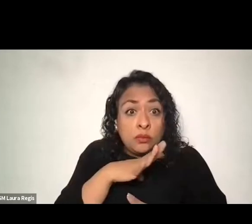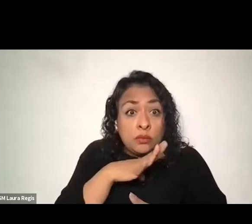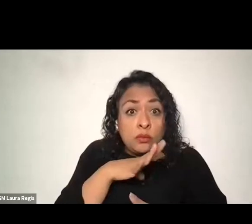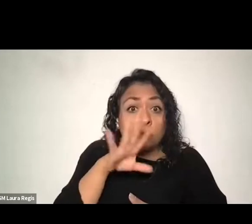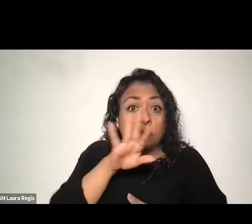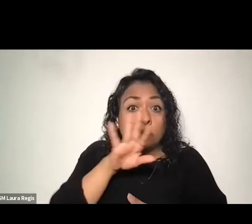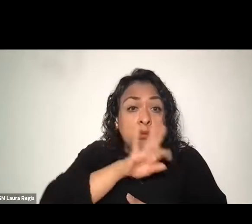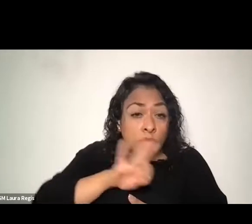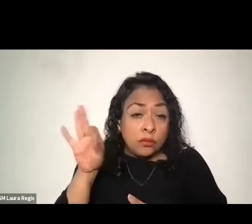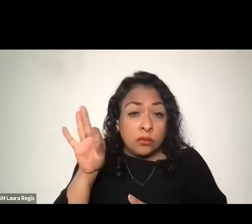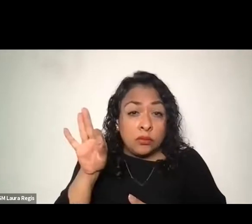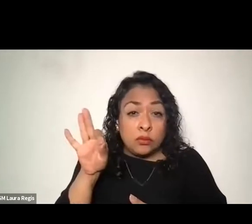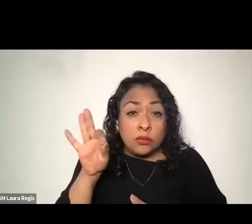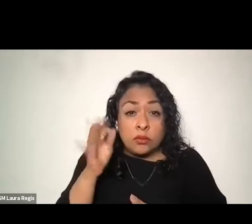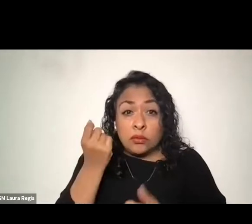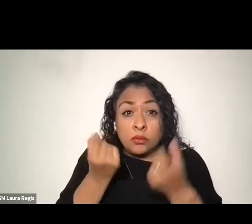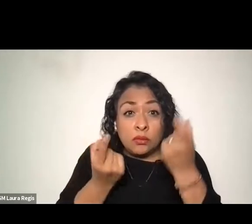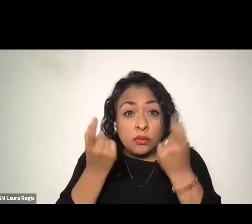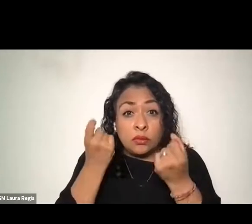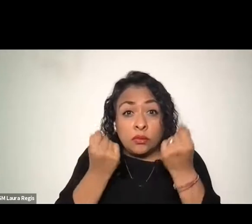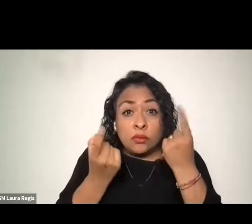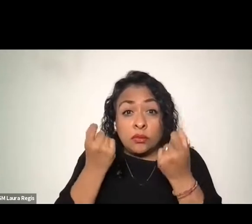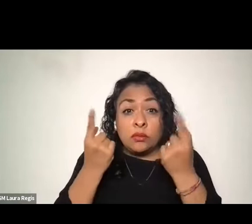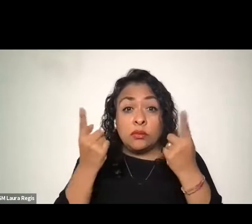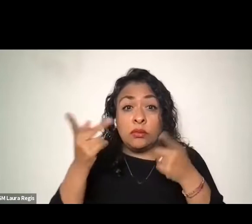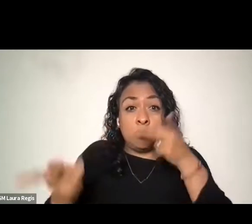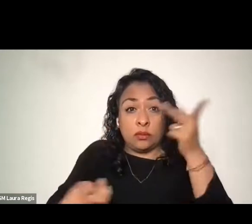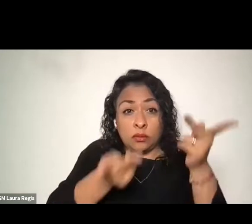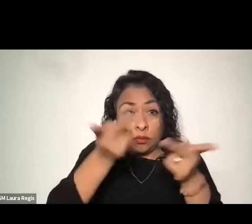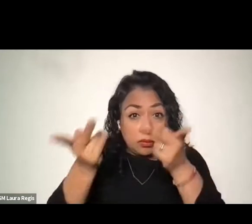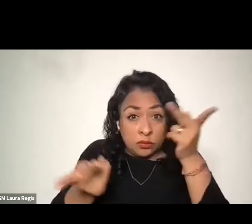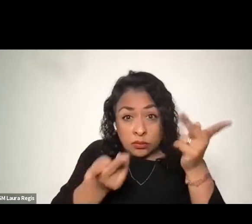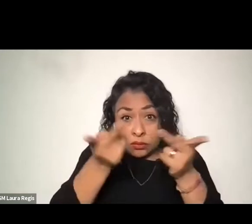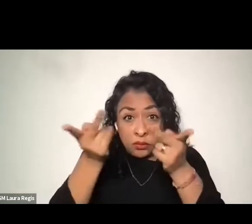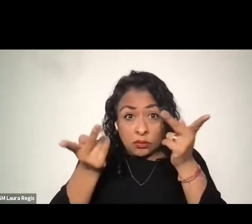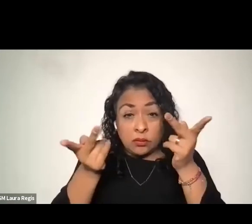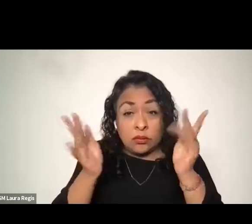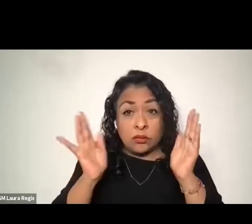posibilidad de que algunas de las preguntas